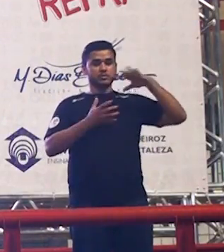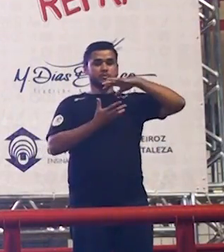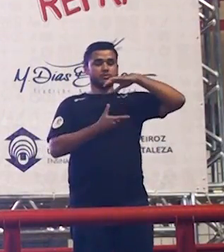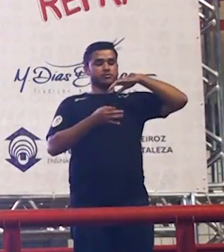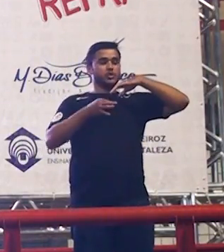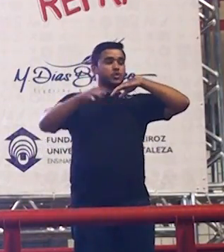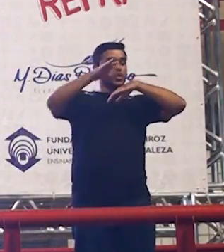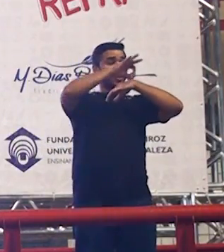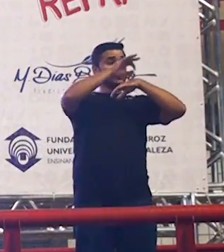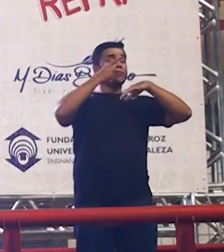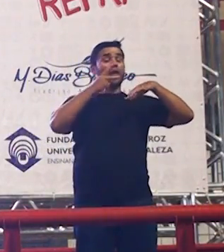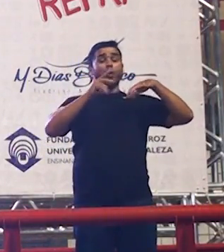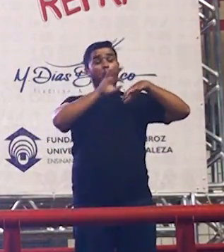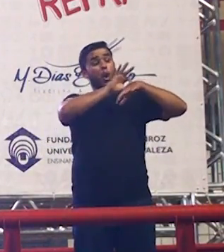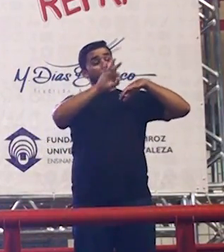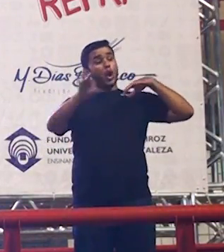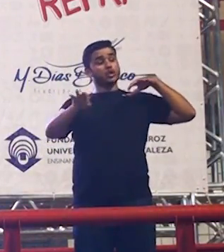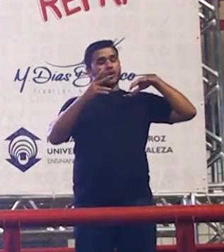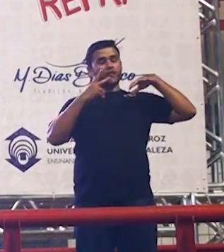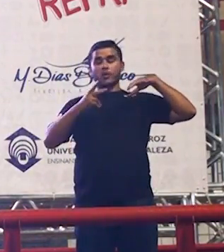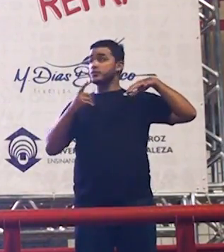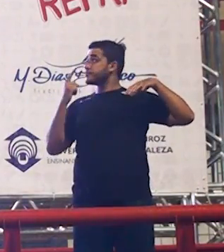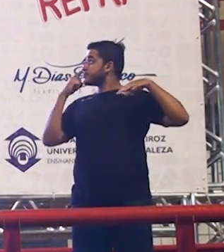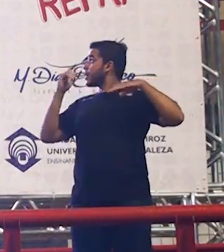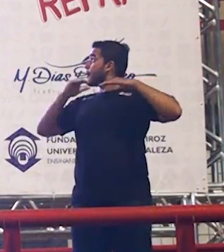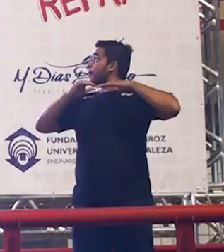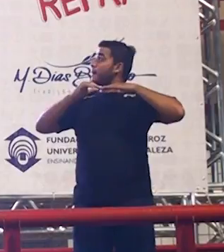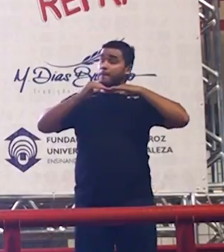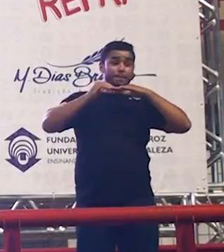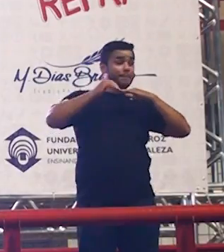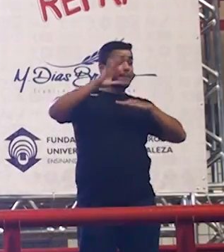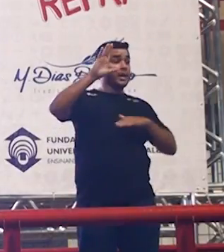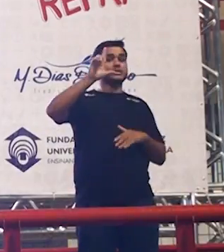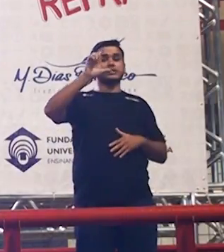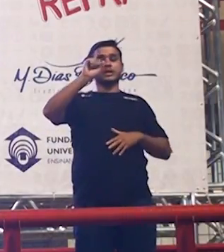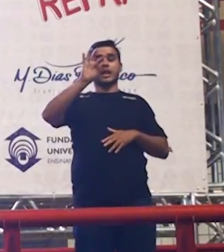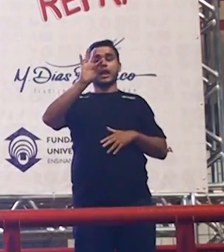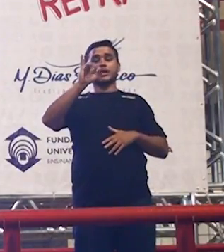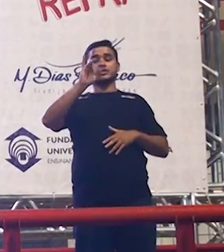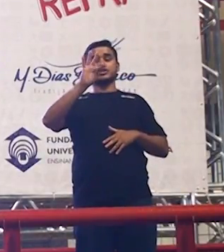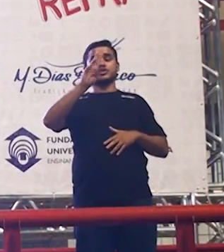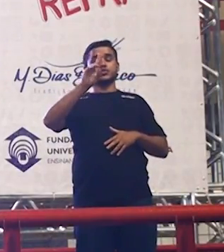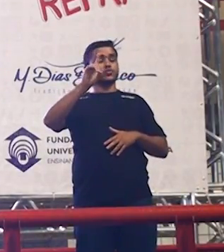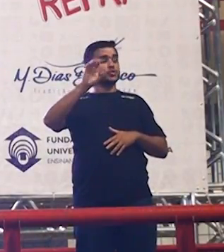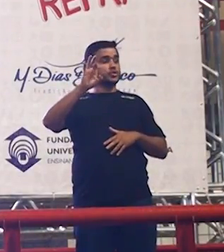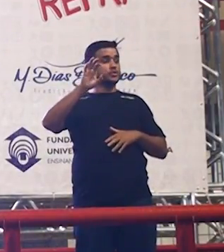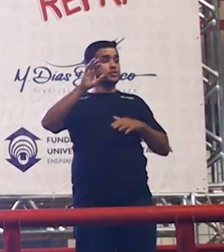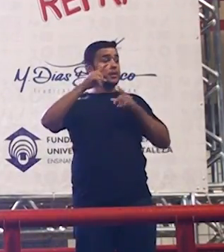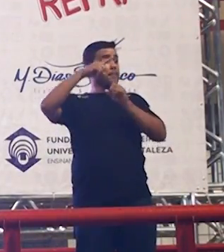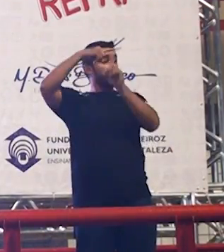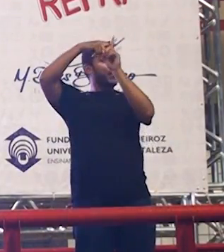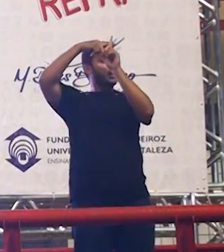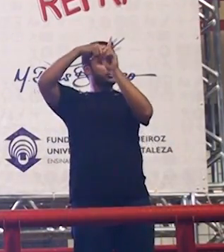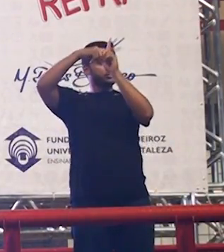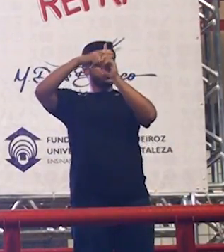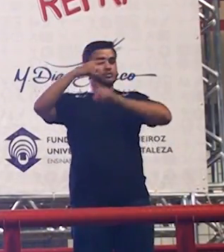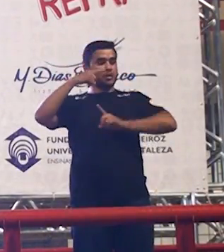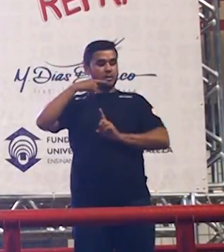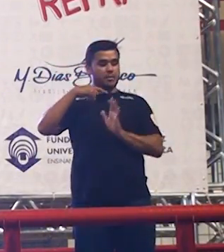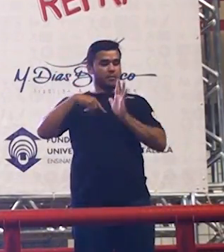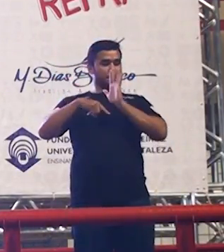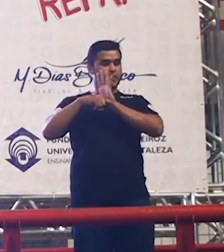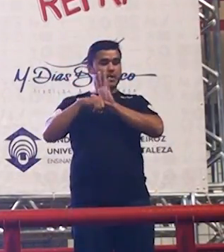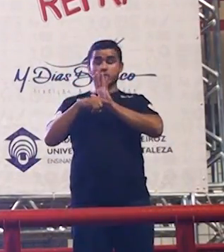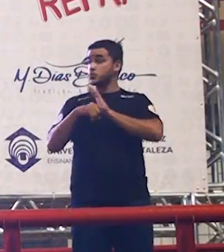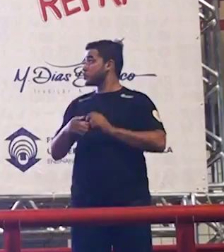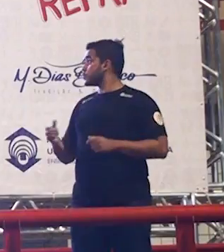ó. Deixei bem clarinho para vocês. O que é a latitude? Você entendeu o que é a latitude? É a distância